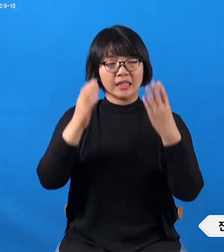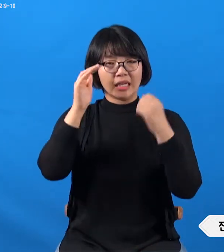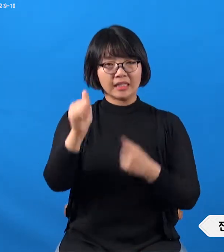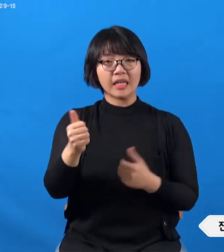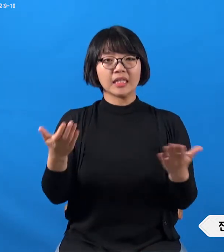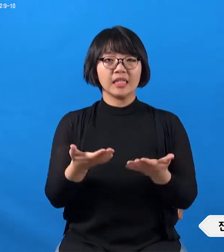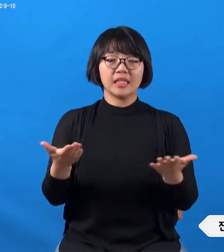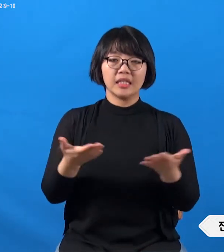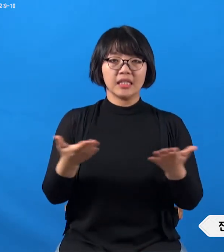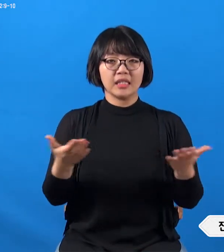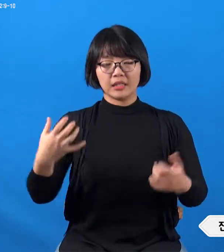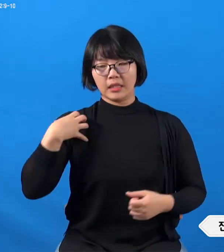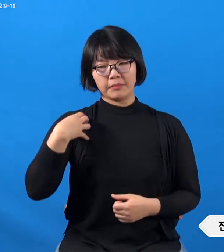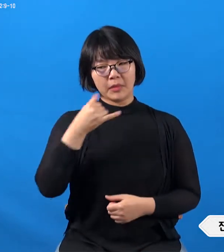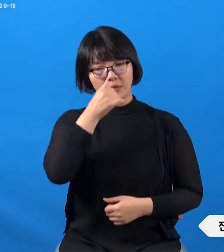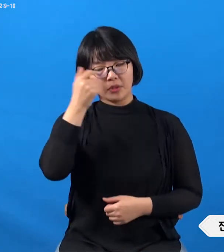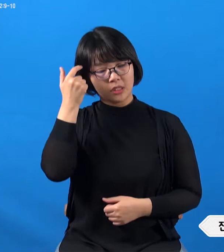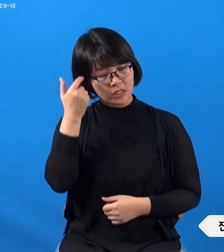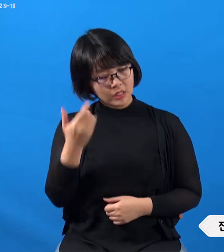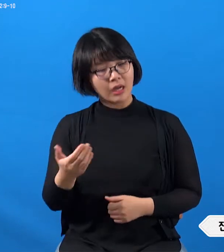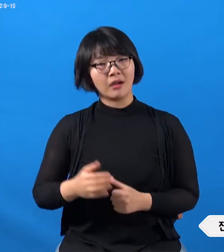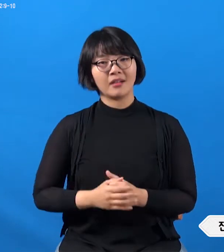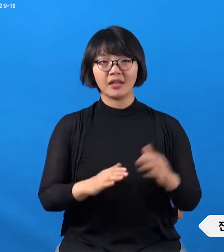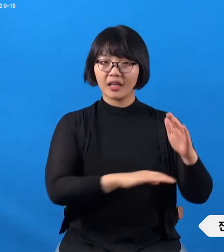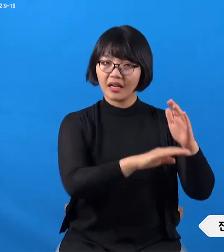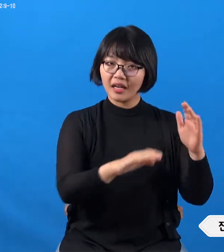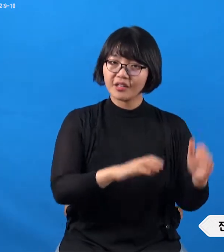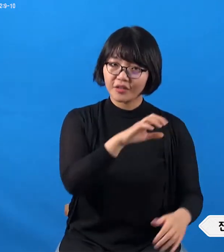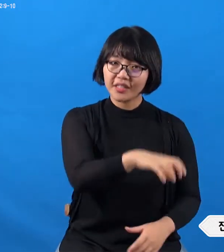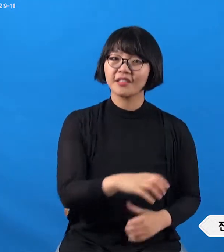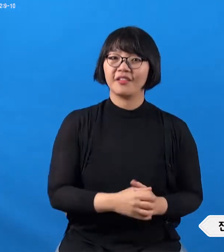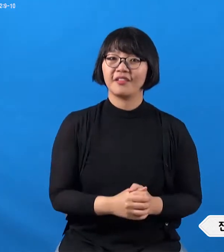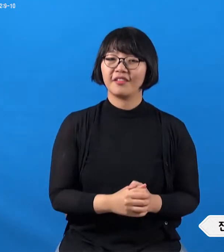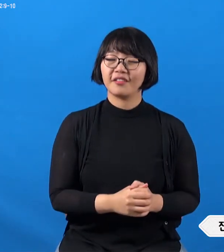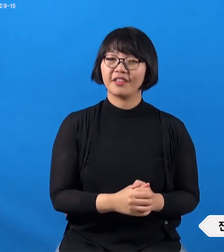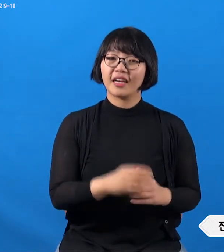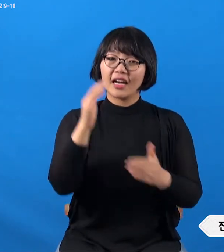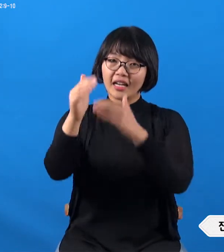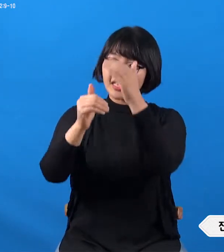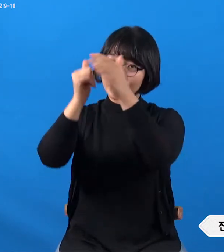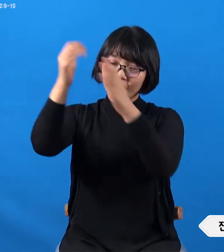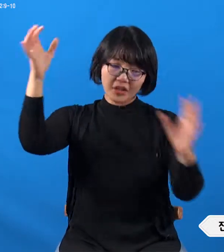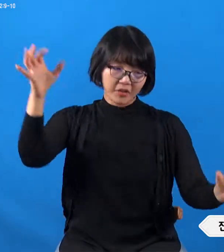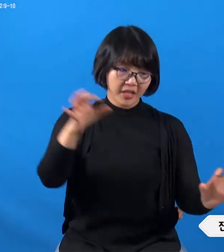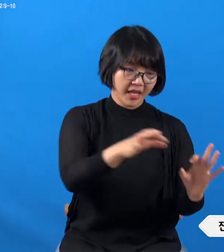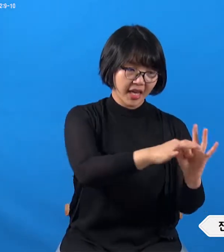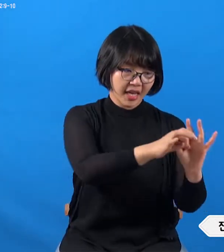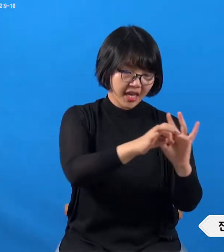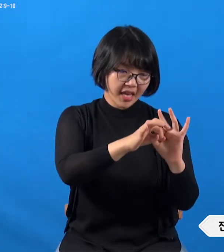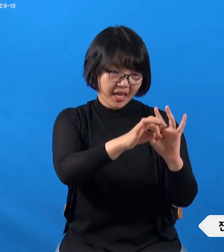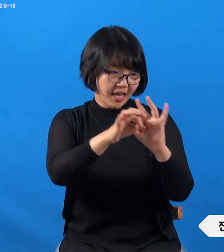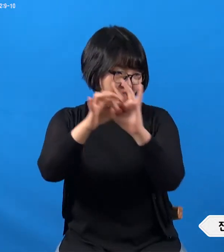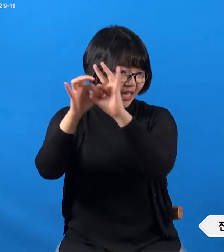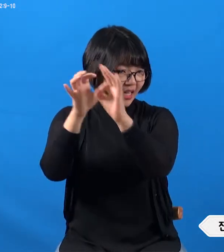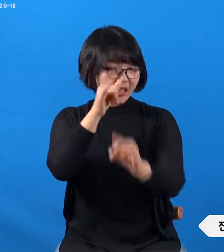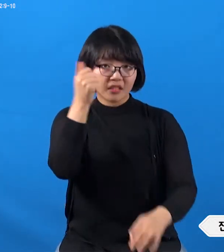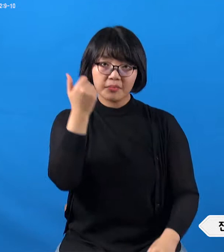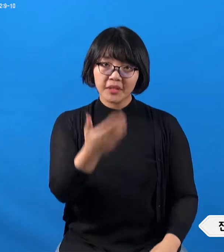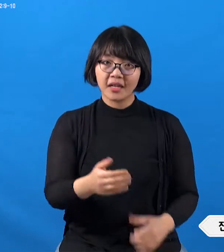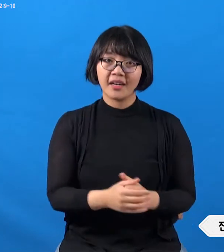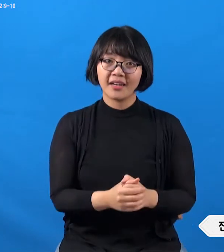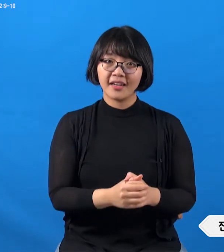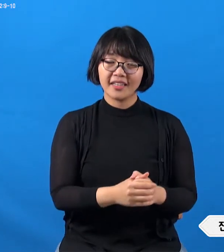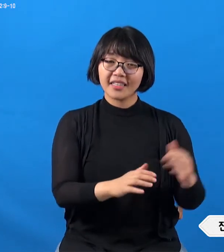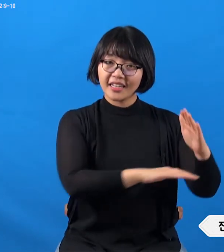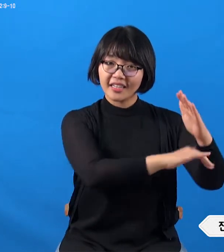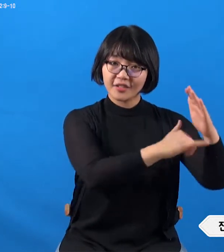제사장의 역할을 하고 있는가? 우리의 가정에서 다리를 놓고 있습니까? 하나님과의 관계 가운데 가까이